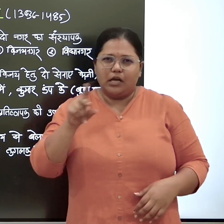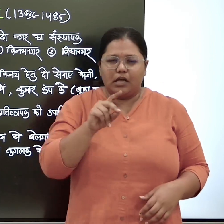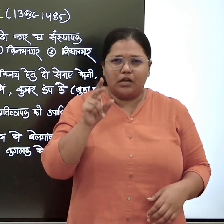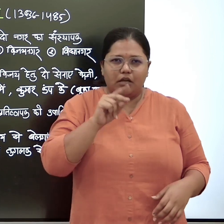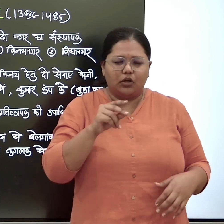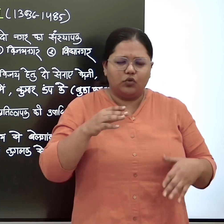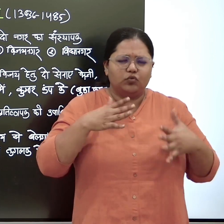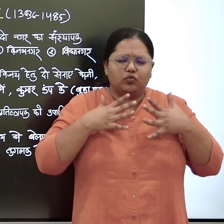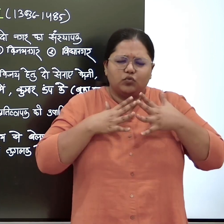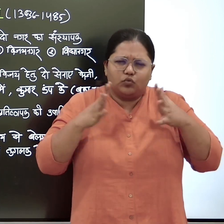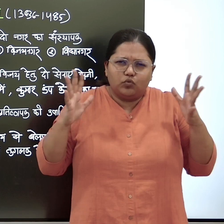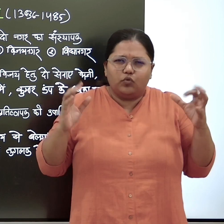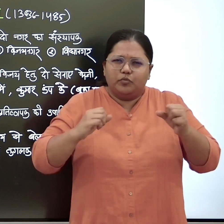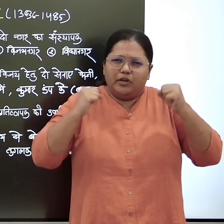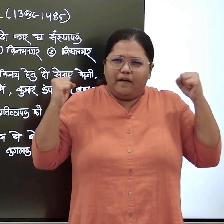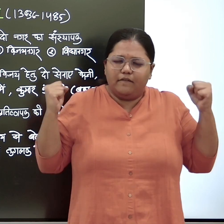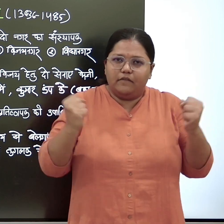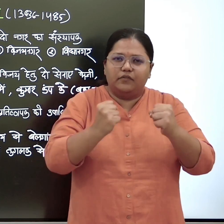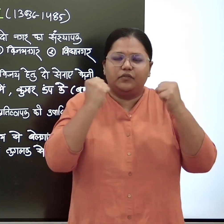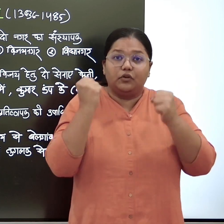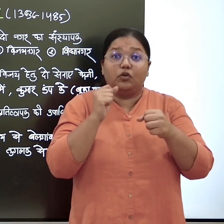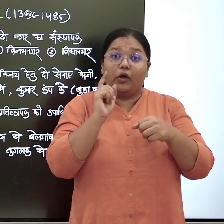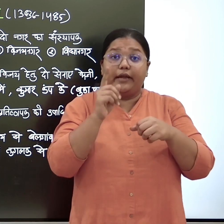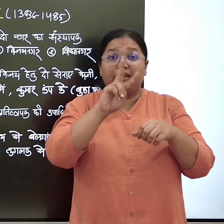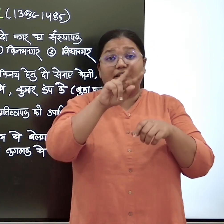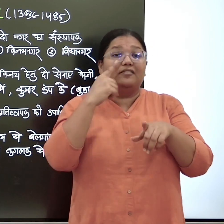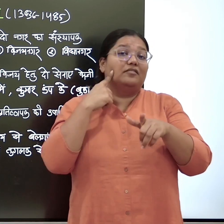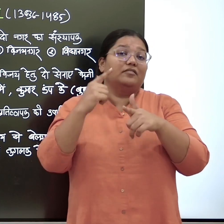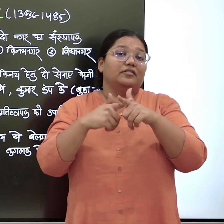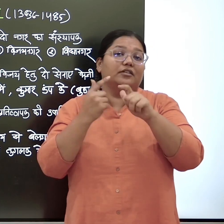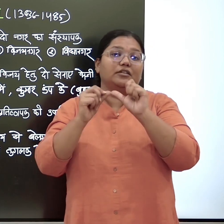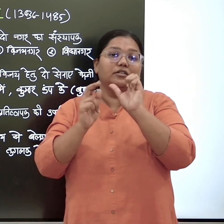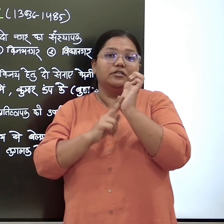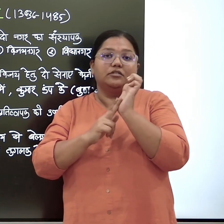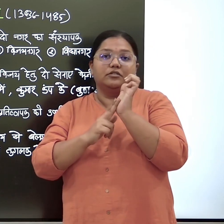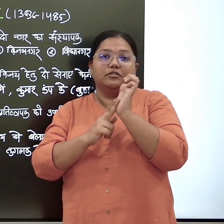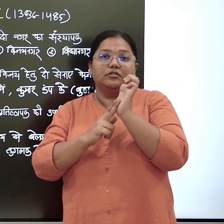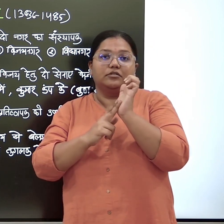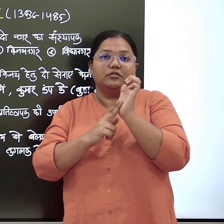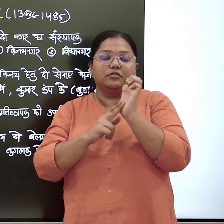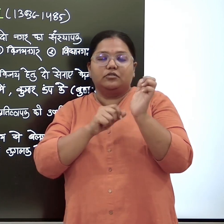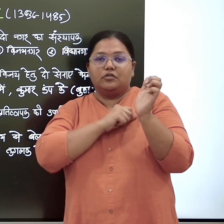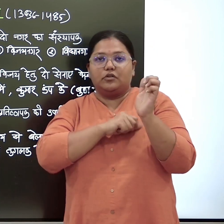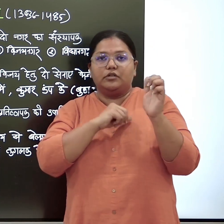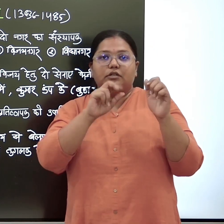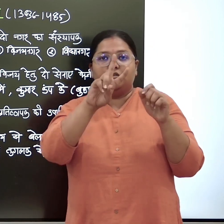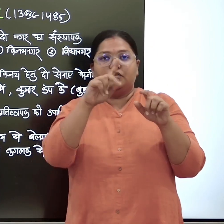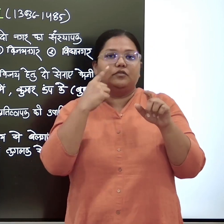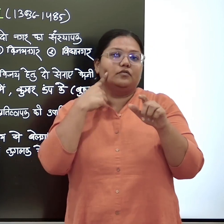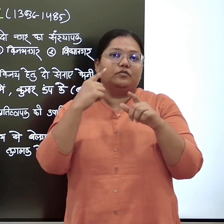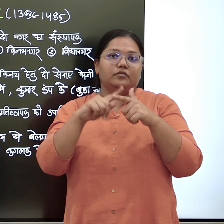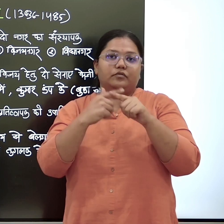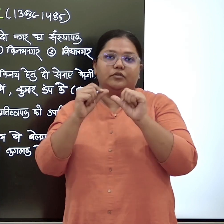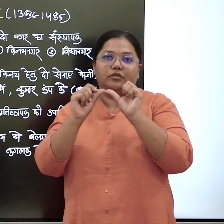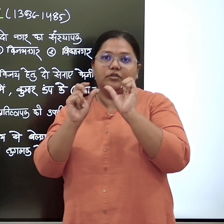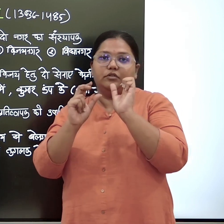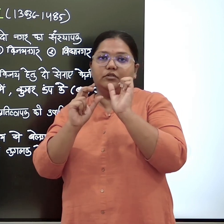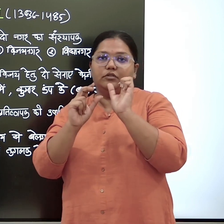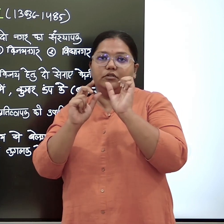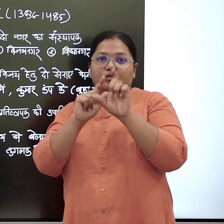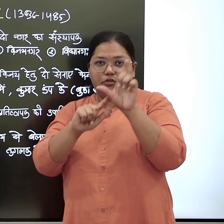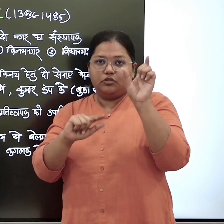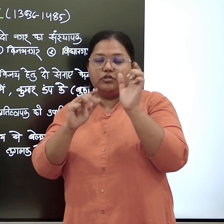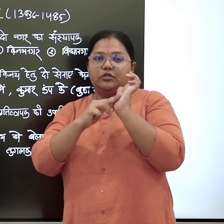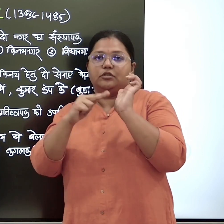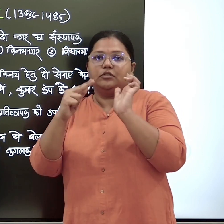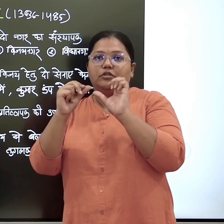हुआ, हरिहर प्रथम ने मदुरा विजय हेतु दो सेनाएं भेजी थी। अब क्या होता है, जैसे ही जब राजा गद्दी पे बैठता